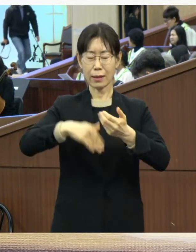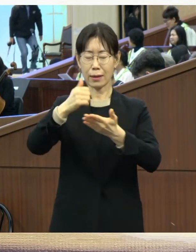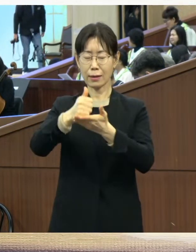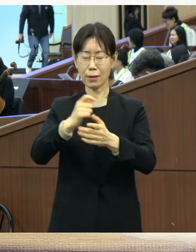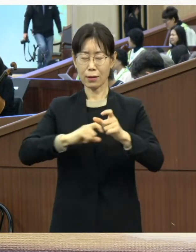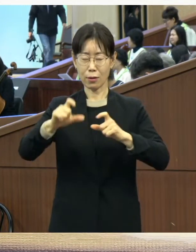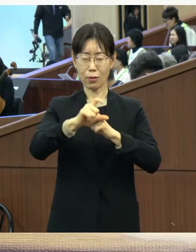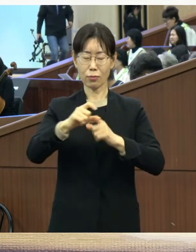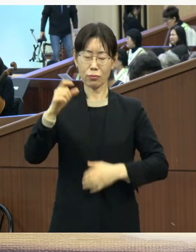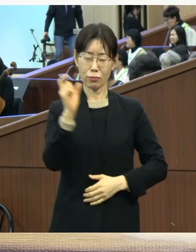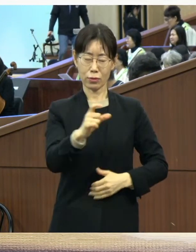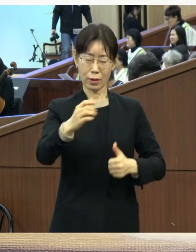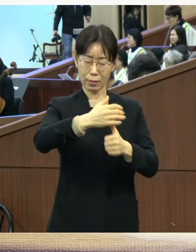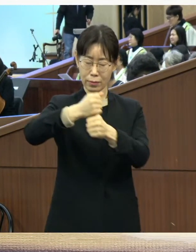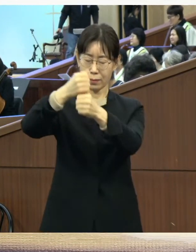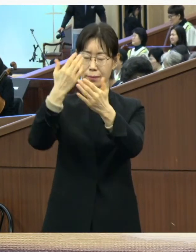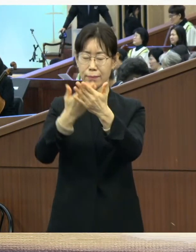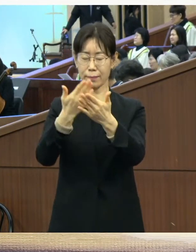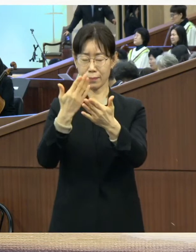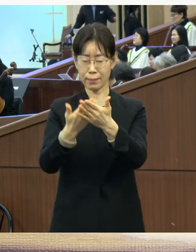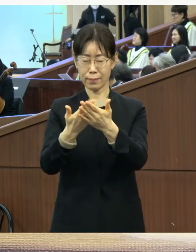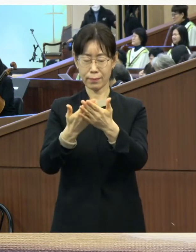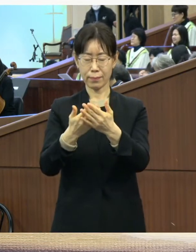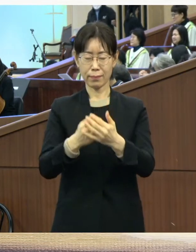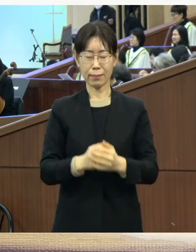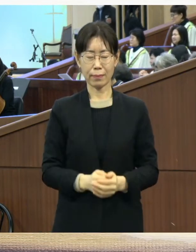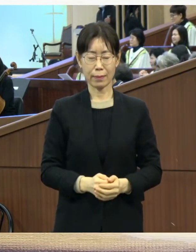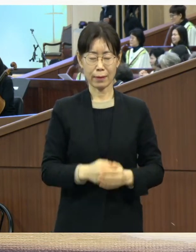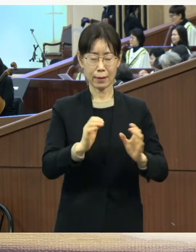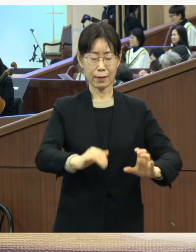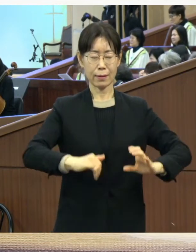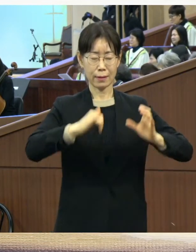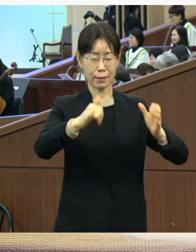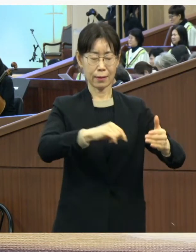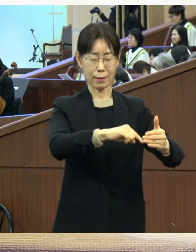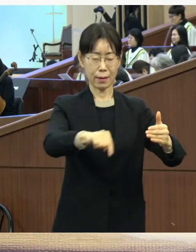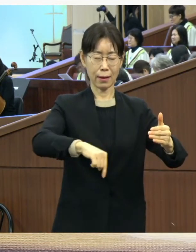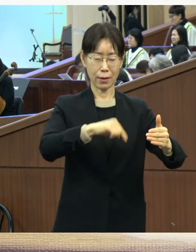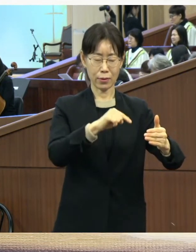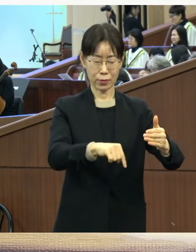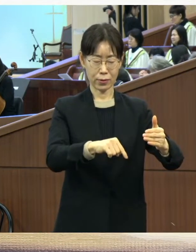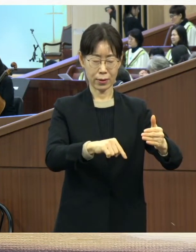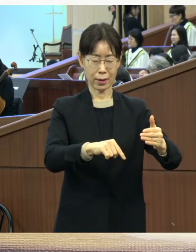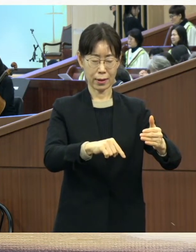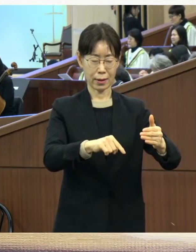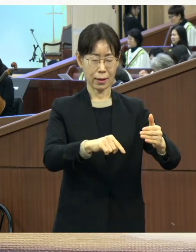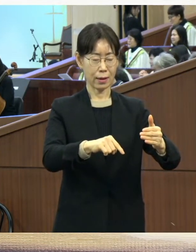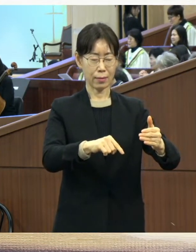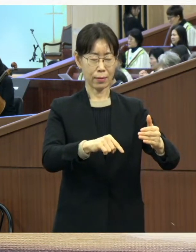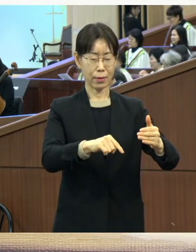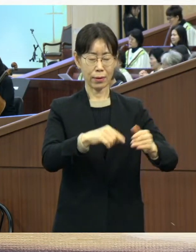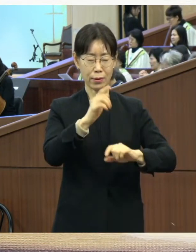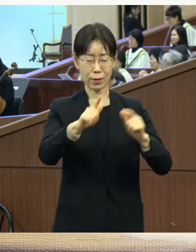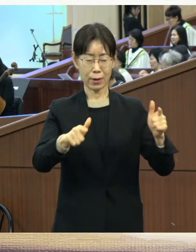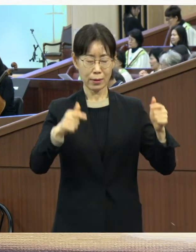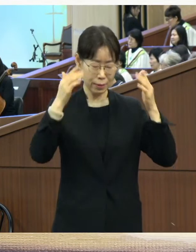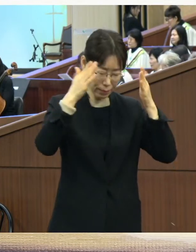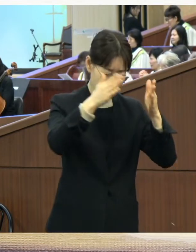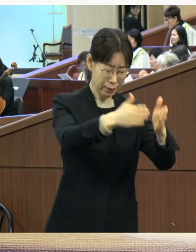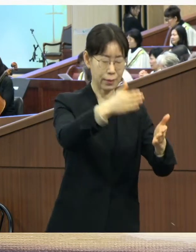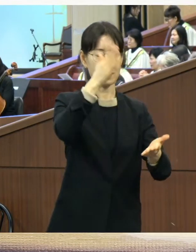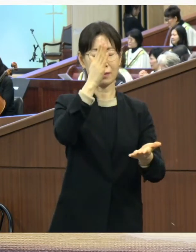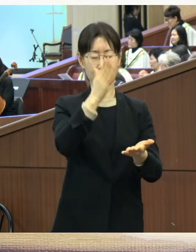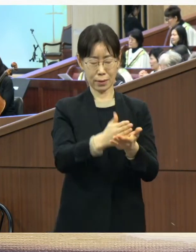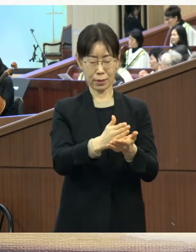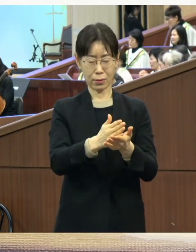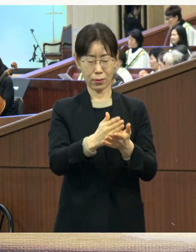주시옵소서. 하나님, 우리가 이 세상 가운데서 타협하지 않게 하시고 하나님